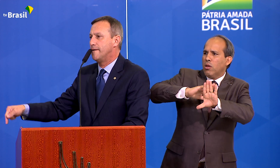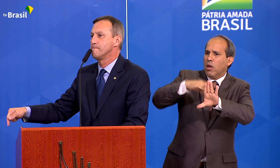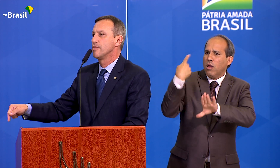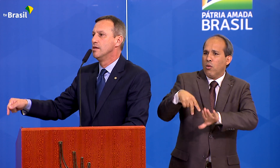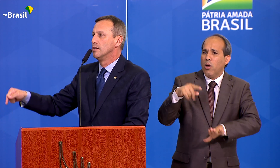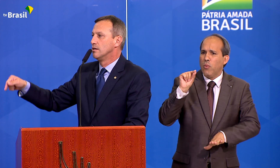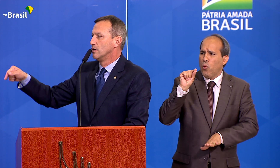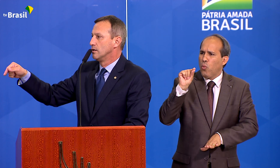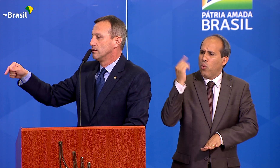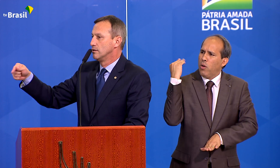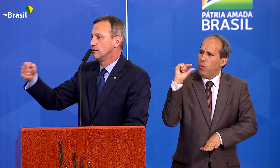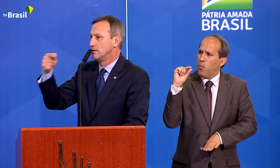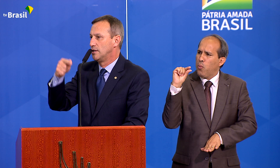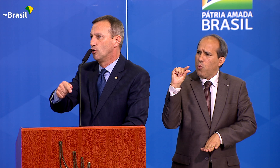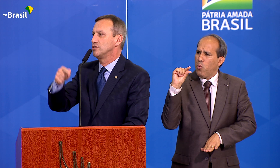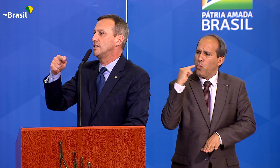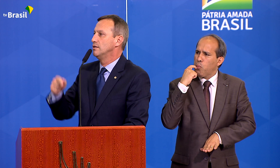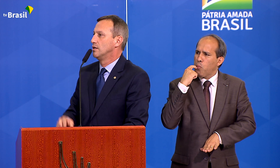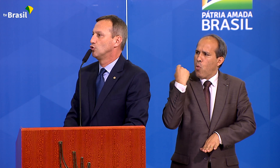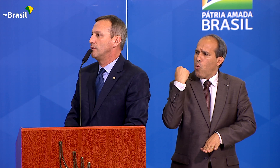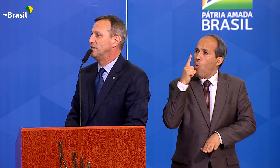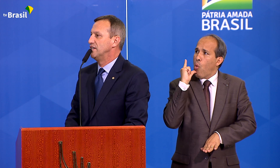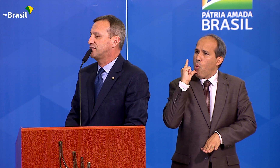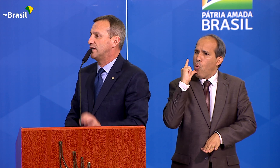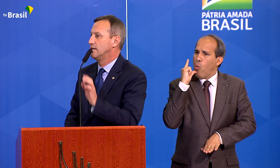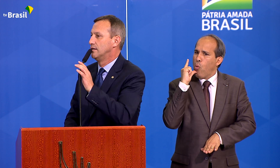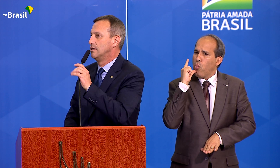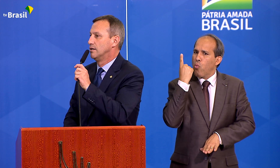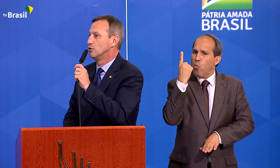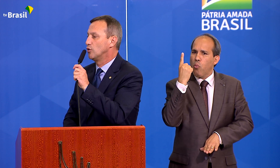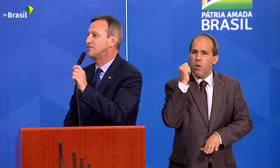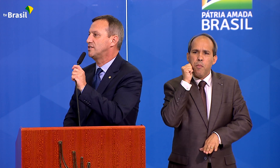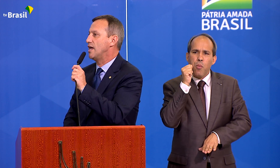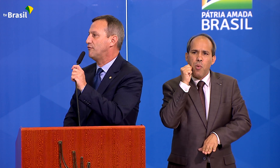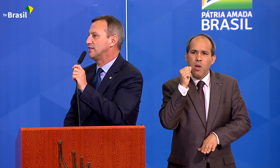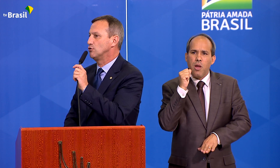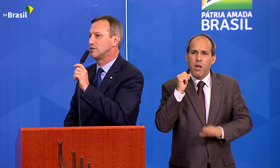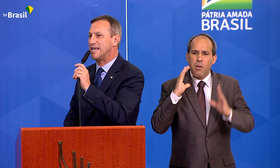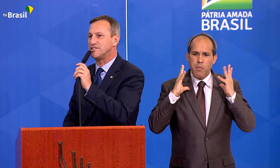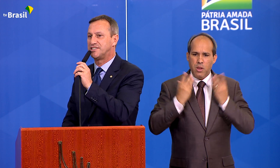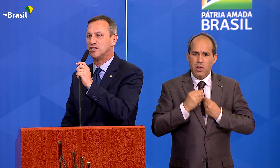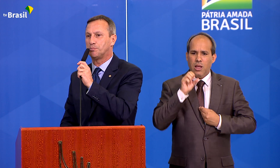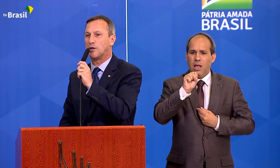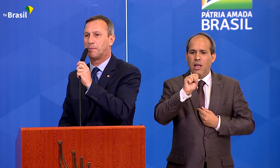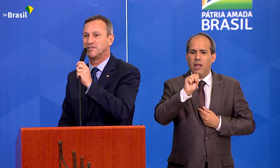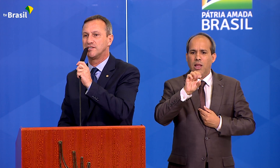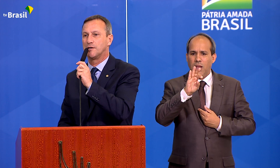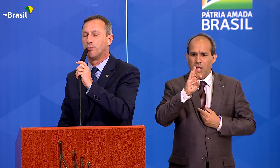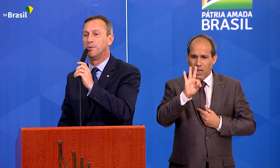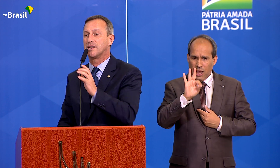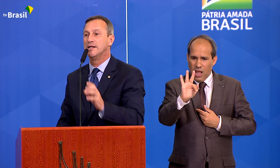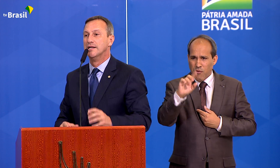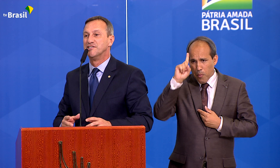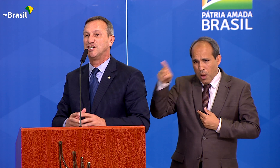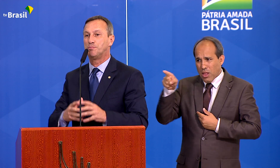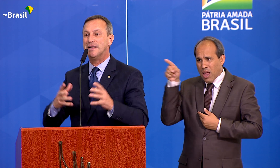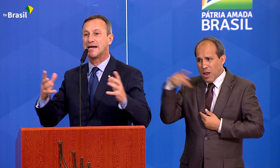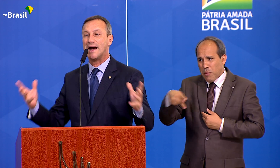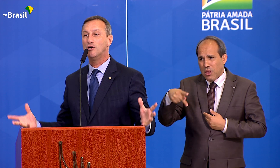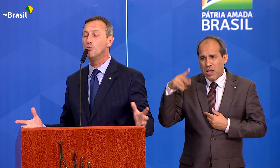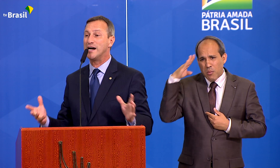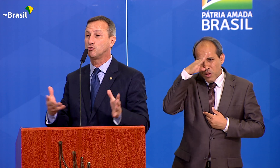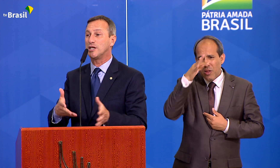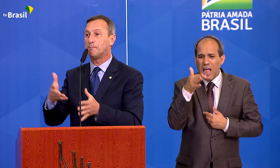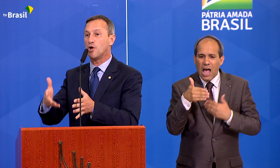essa medida agora jogo de ontem do uma ministra do STF dando dez dias para o Presidente da República